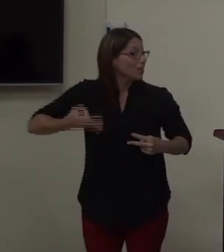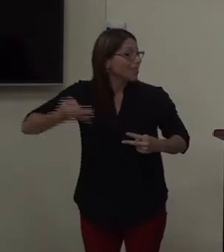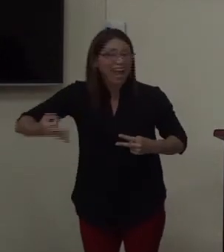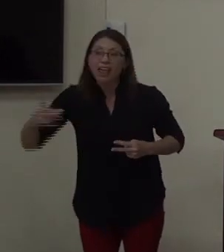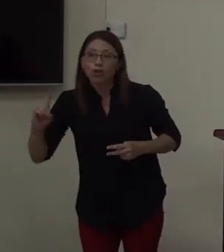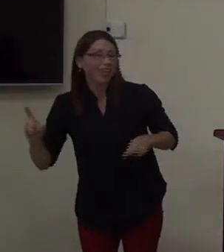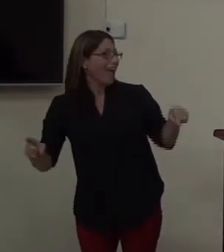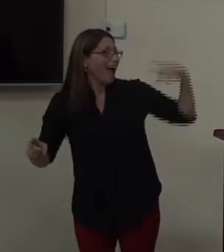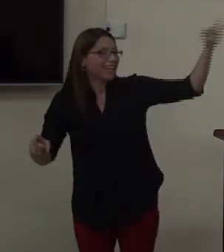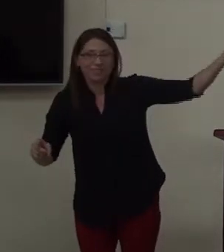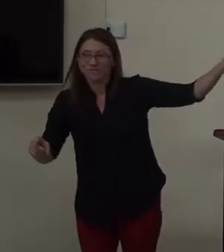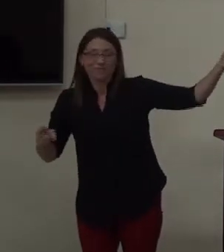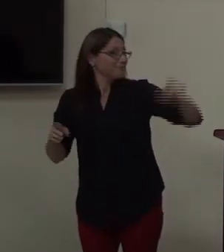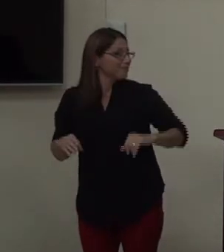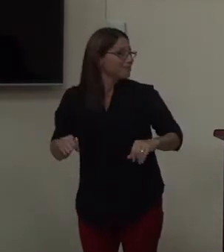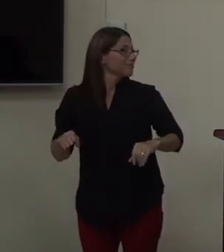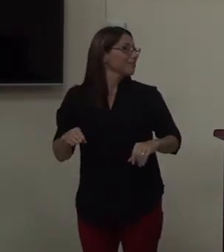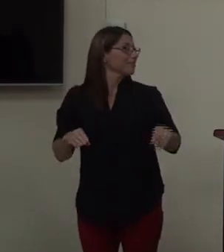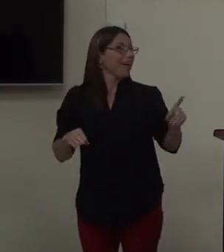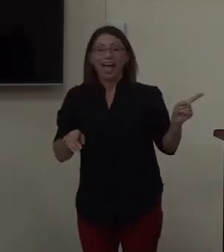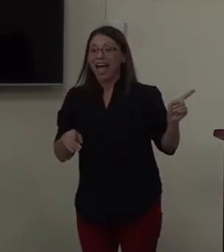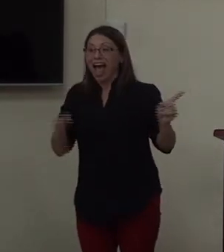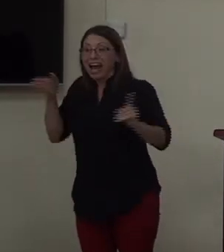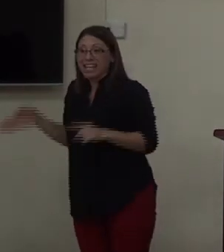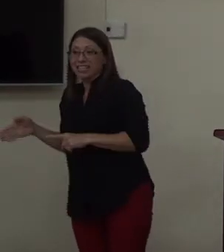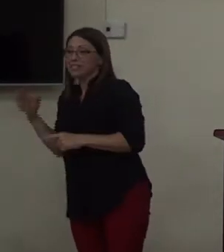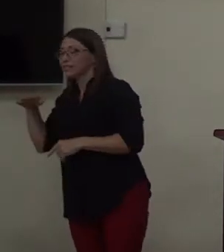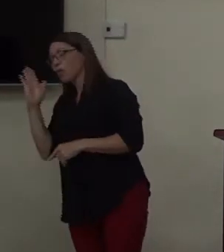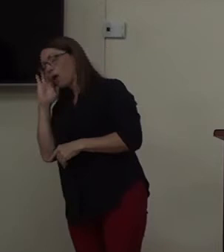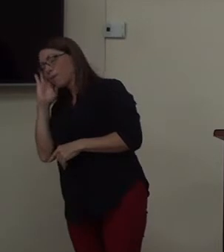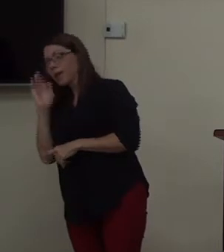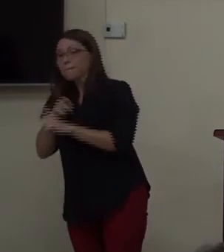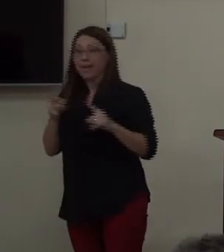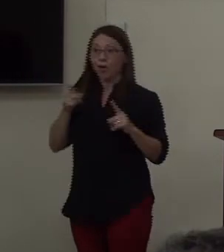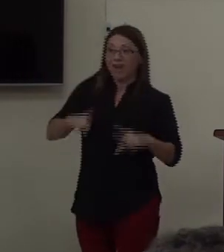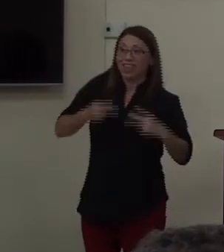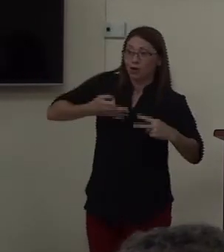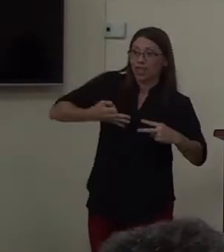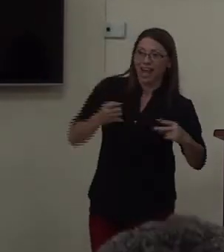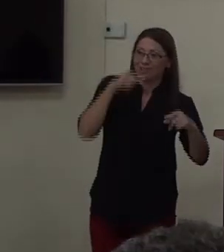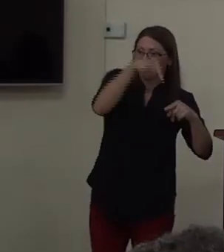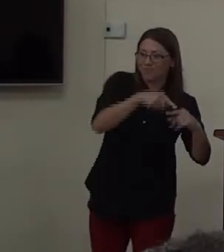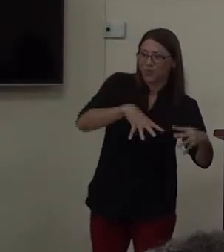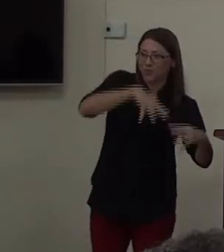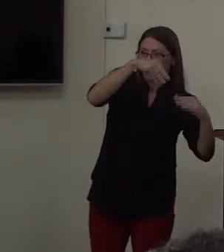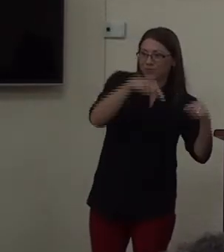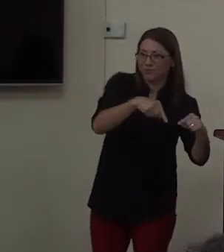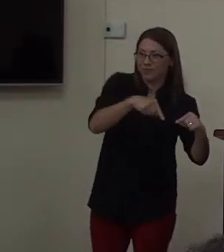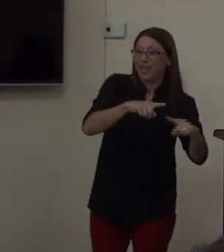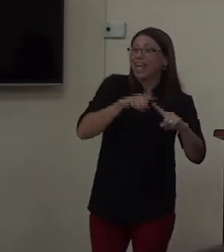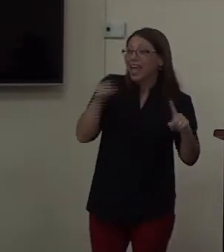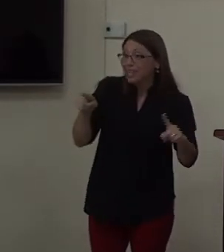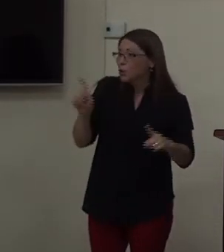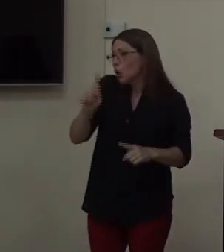aquí. Aquí se duerme, ¿verdad? Pero aquí se desarrolla la vida cotidiana. Eso no es necesariamente así en todas las comunidades, en